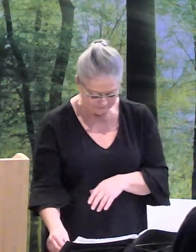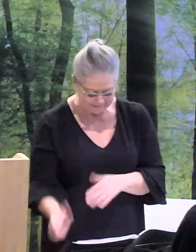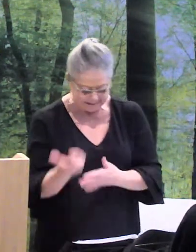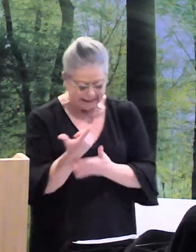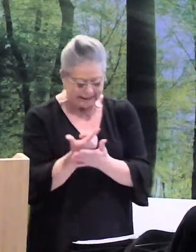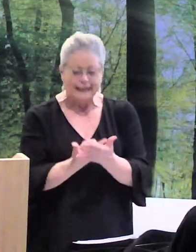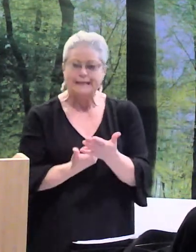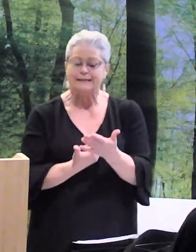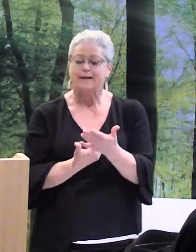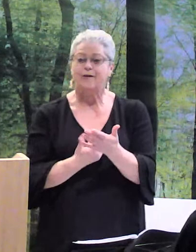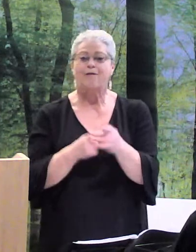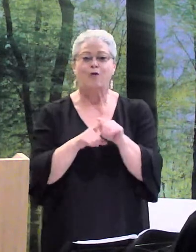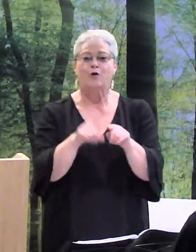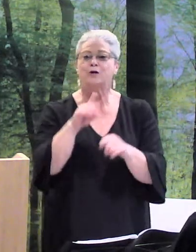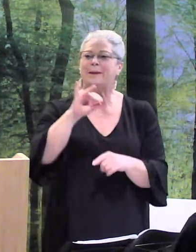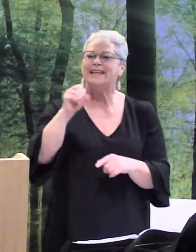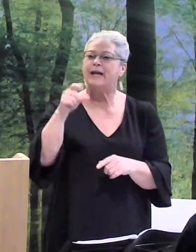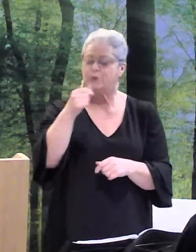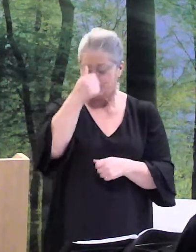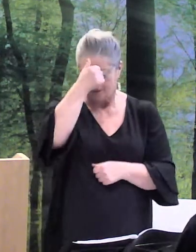Lezing volgens Matteüs.